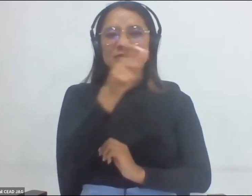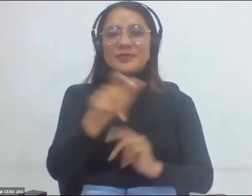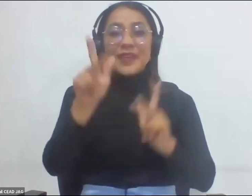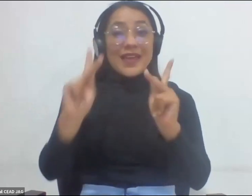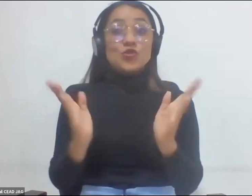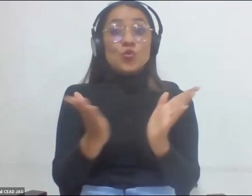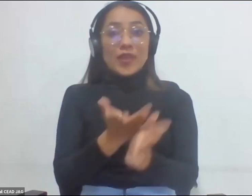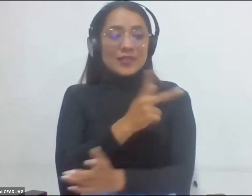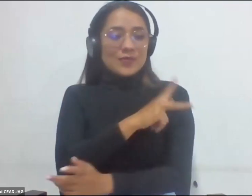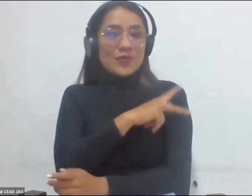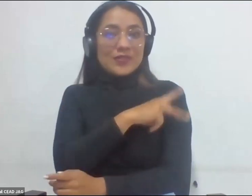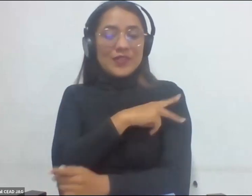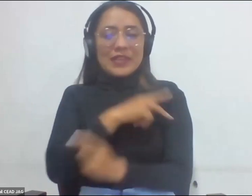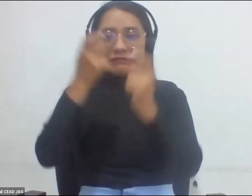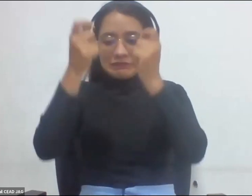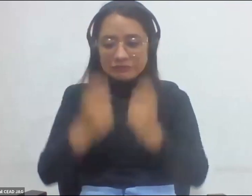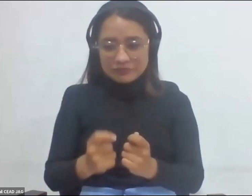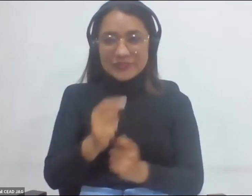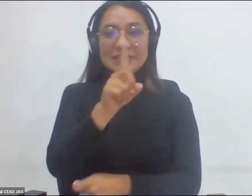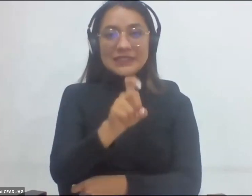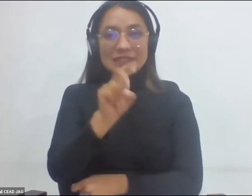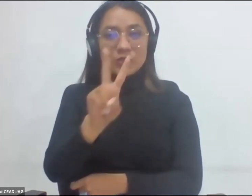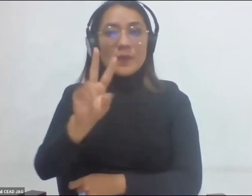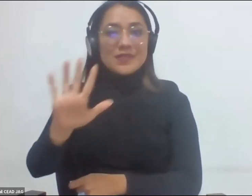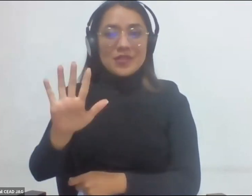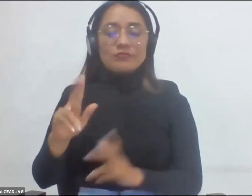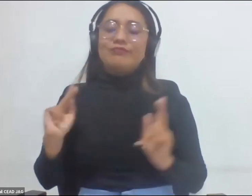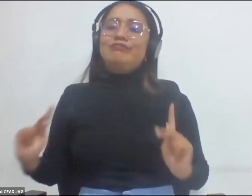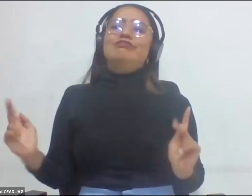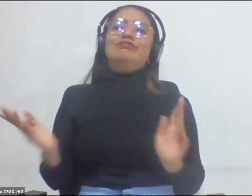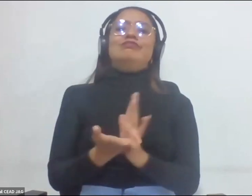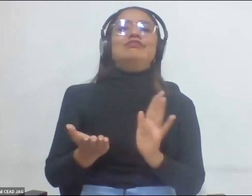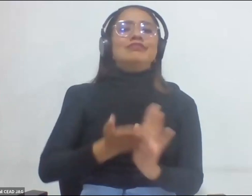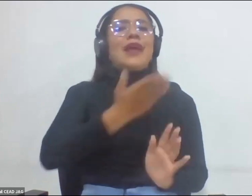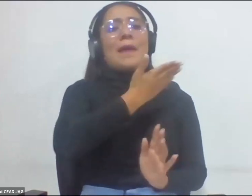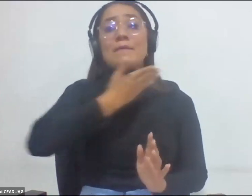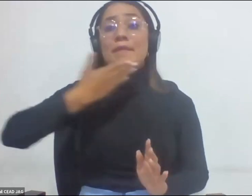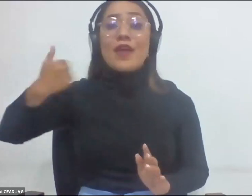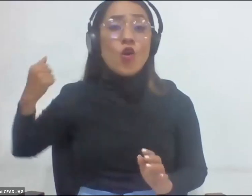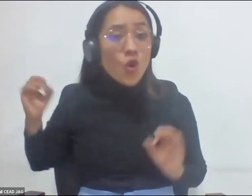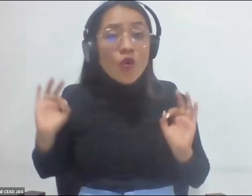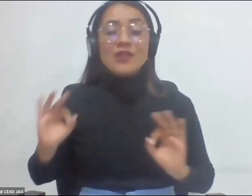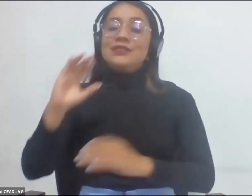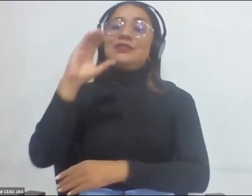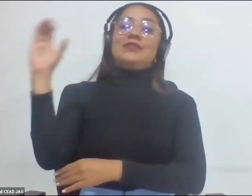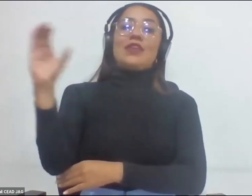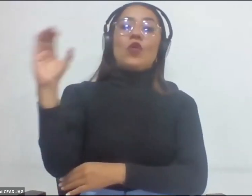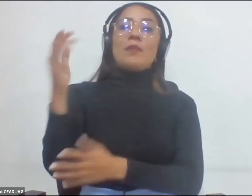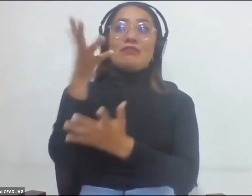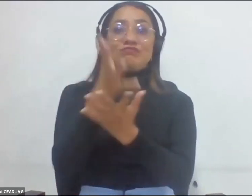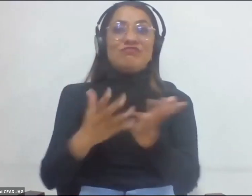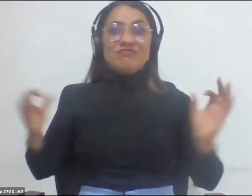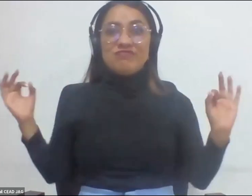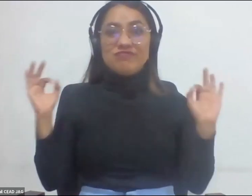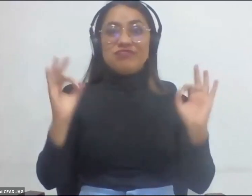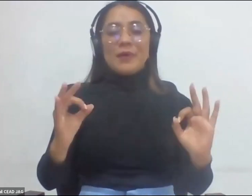que son estudiantes destacados de la UNAM yo diría de los mejores estudiantes en todo el país se convierte en